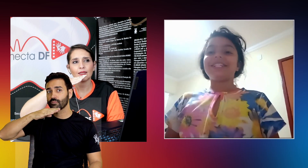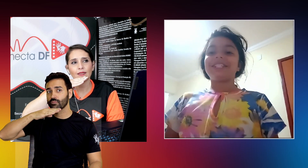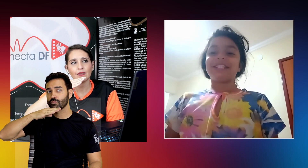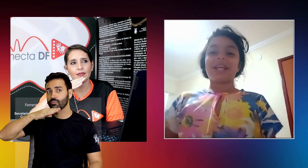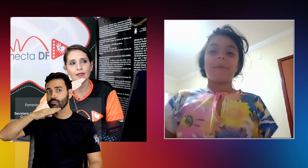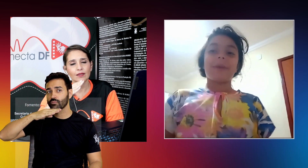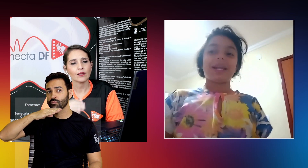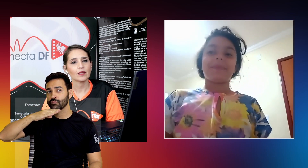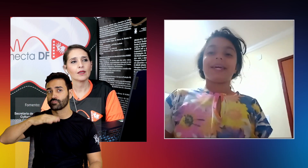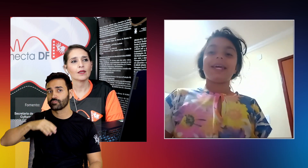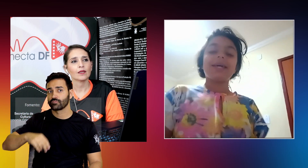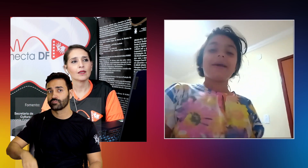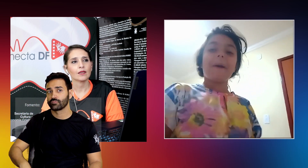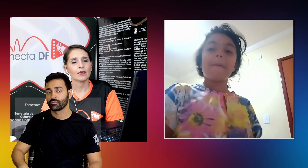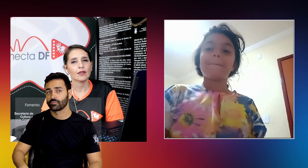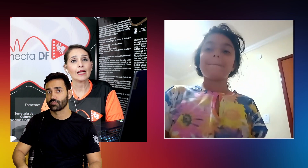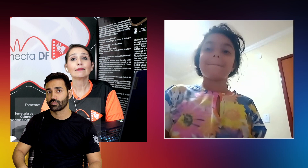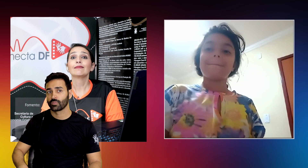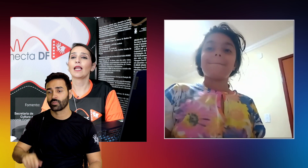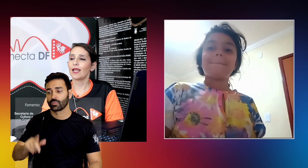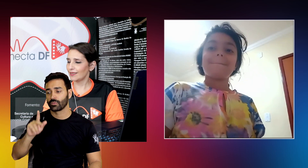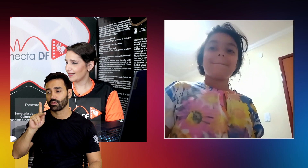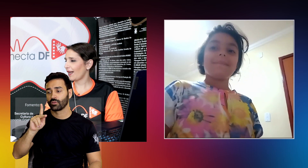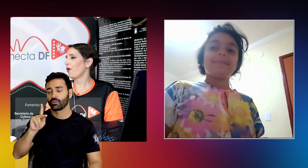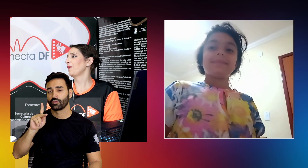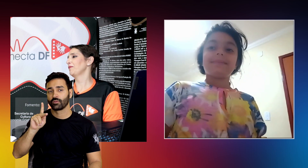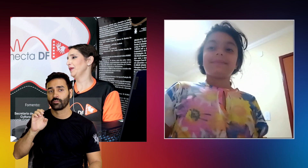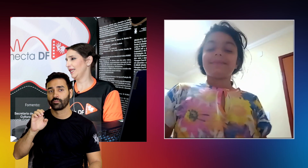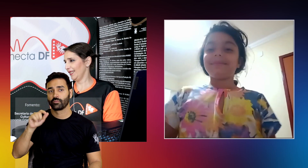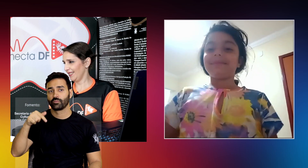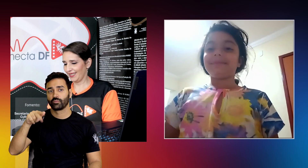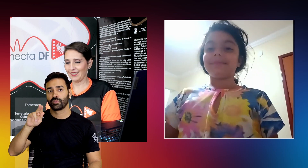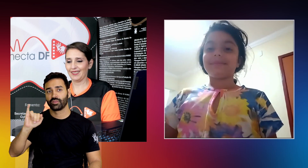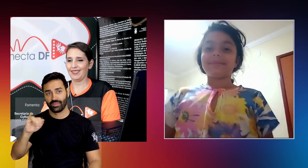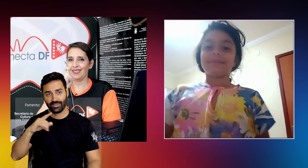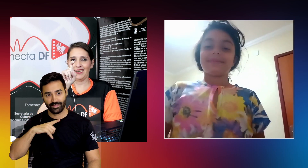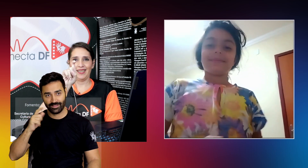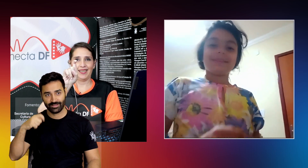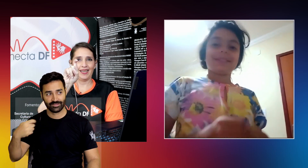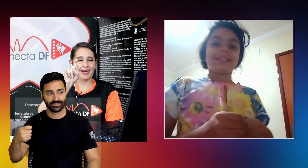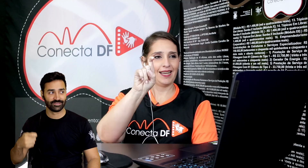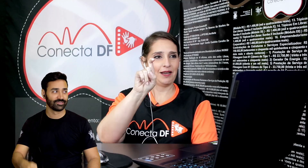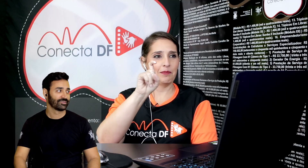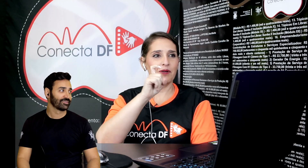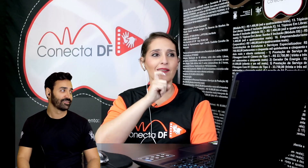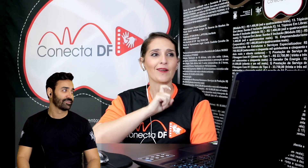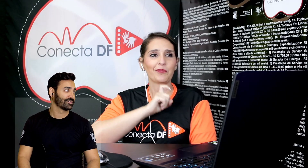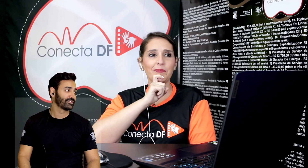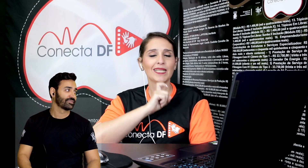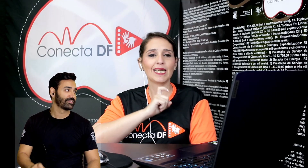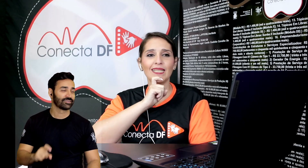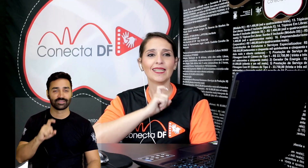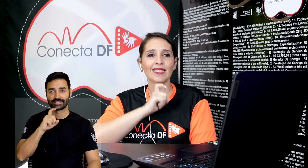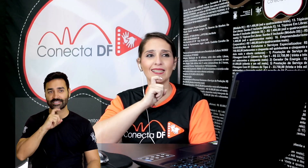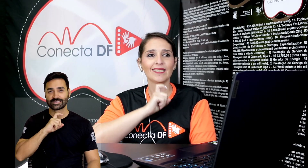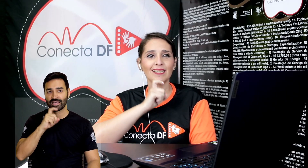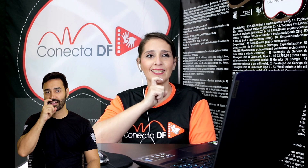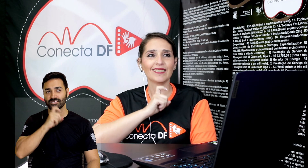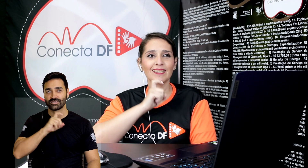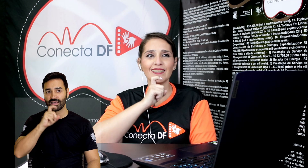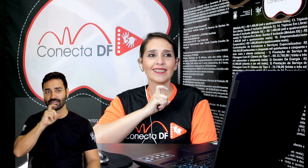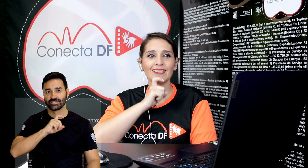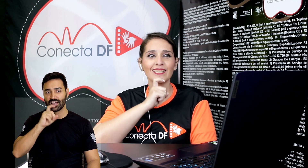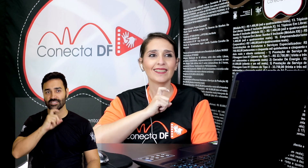Existe sinal para piqui? Tem sinal para piqui. A mão aqui, ó, piqui.